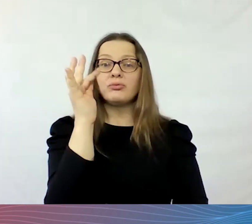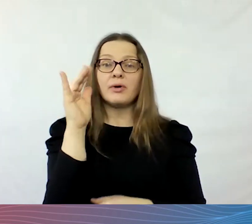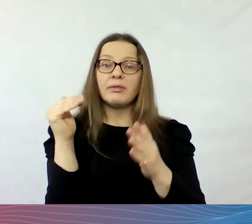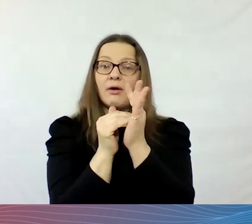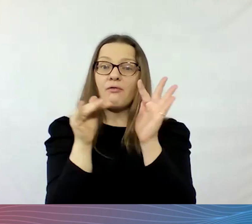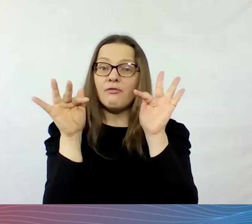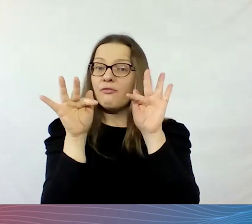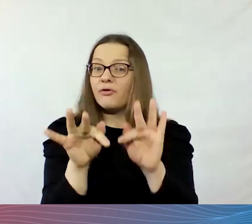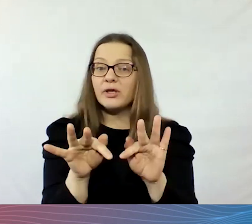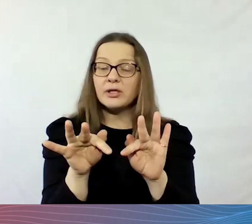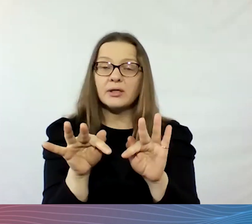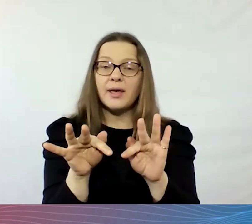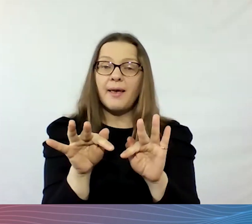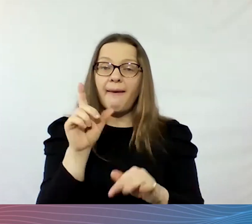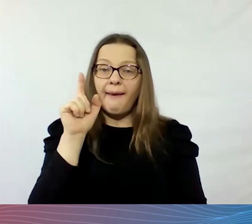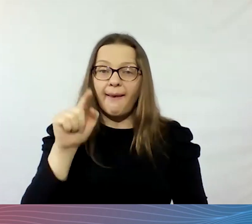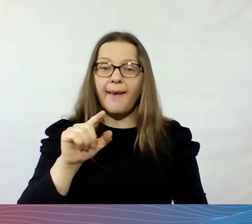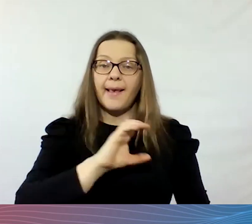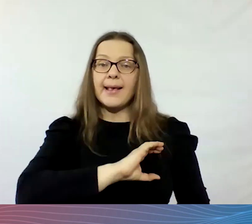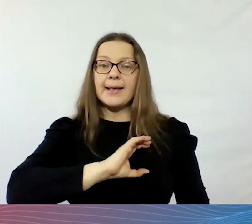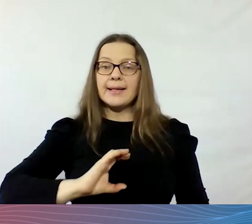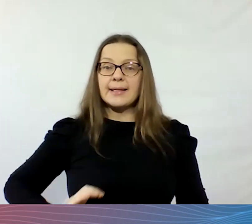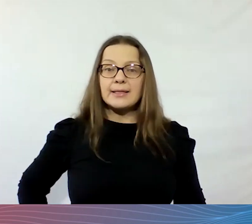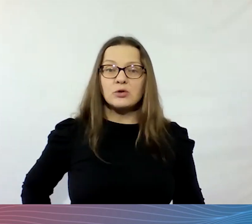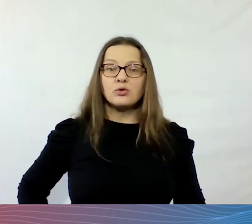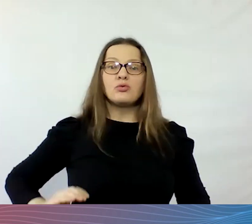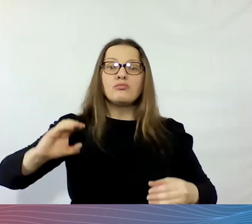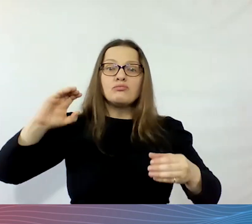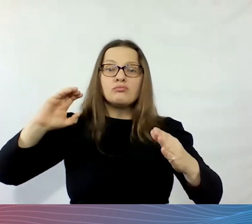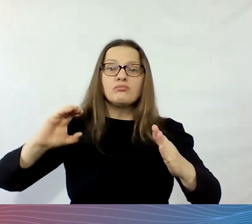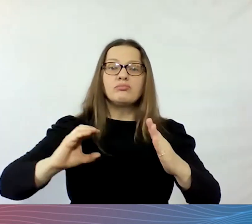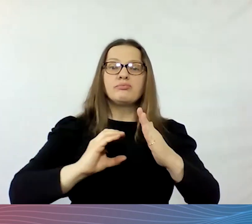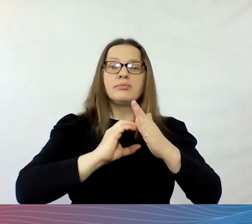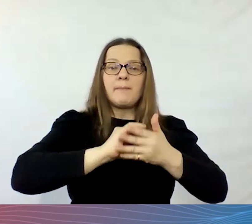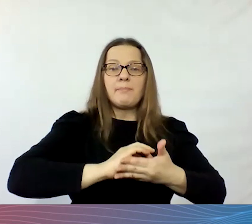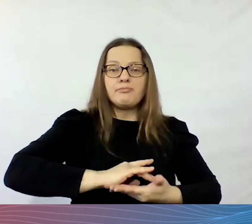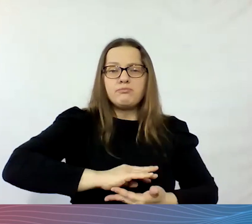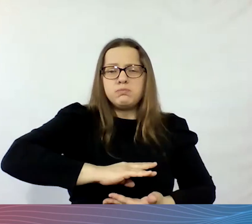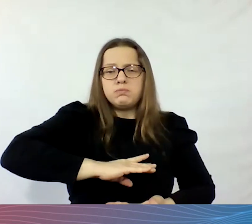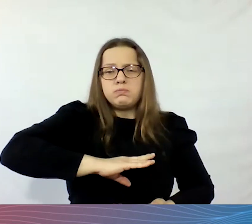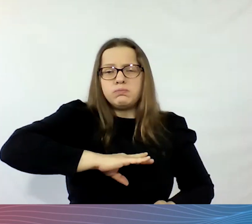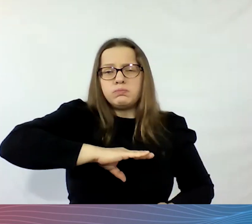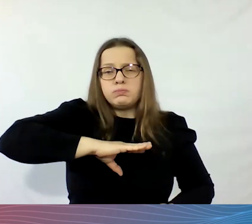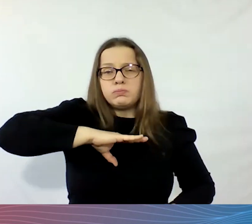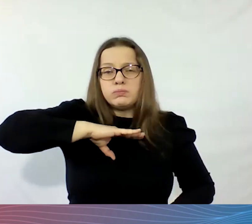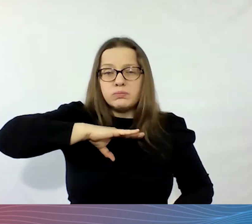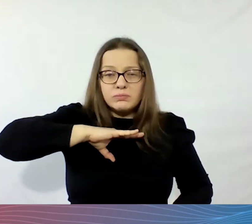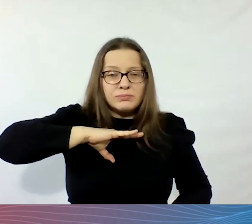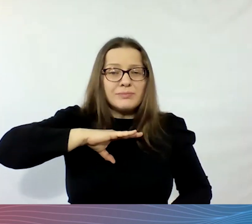Embora individualmente você seja um membro, eu seja um membro, mas Deus deseja nos encher tanto de Cristo.